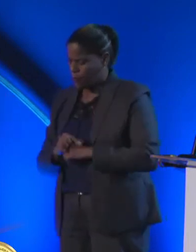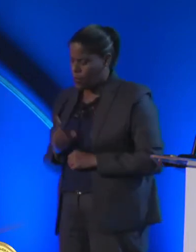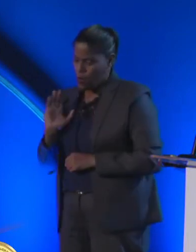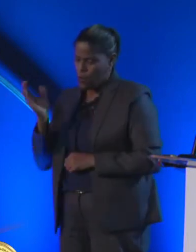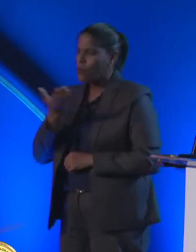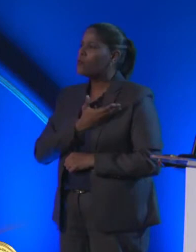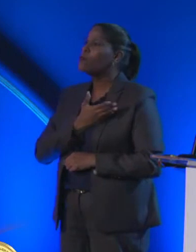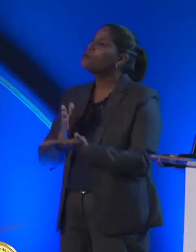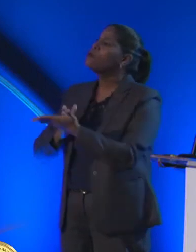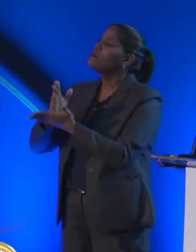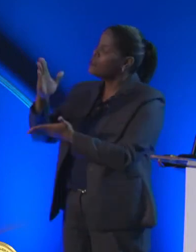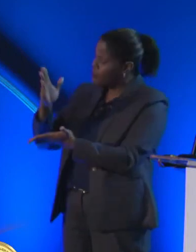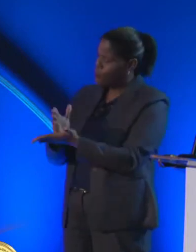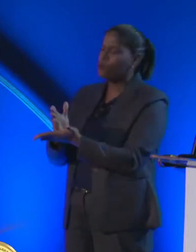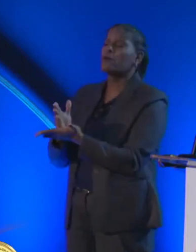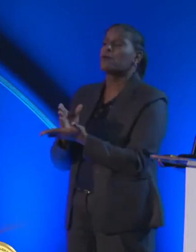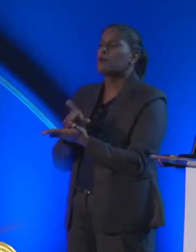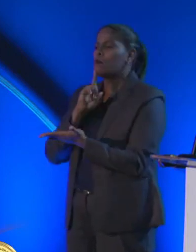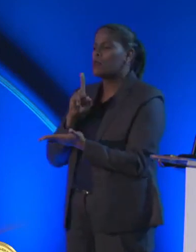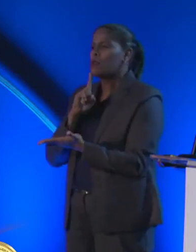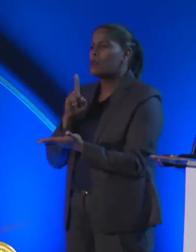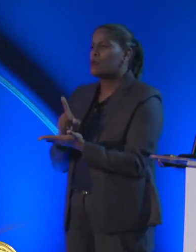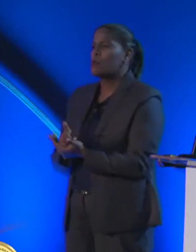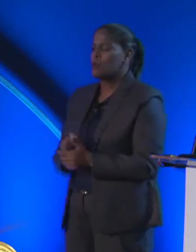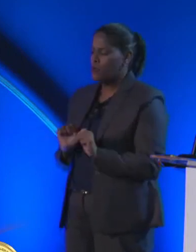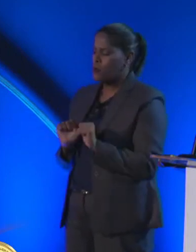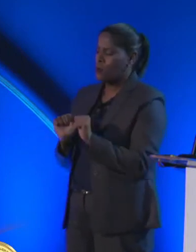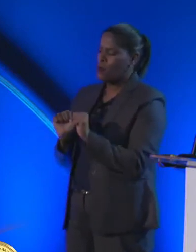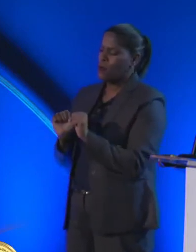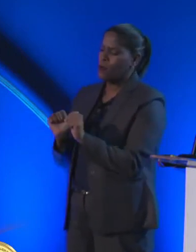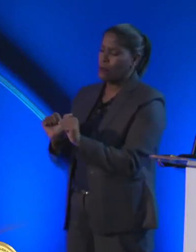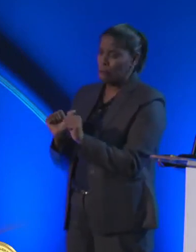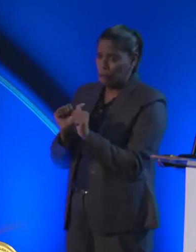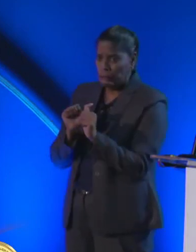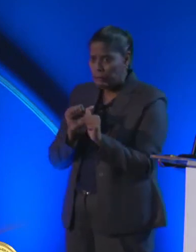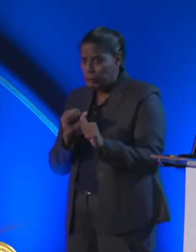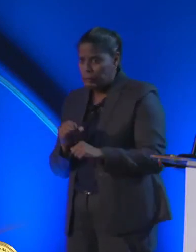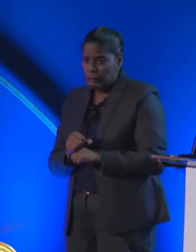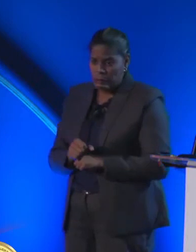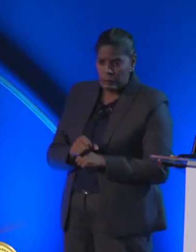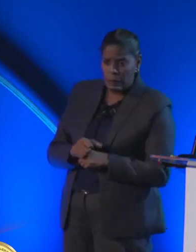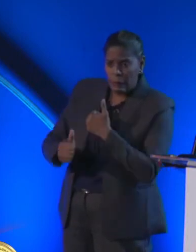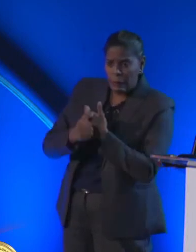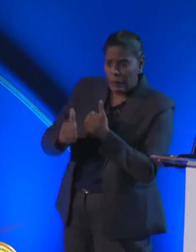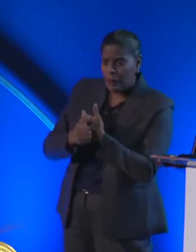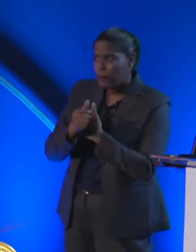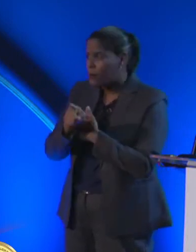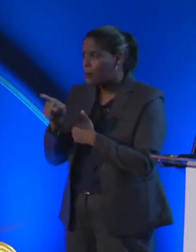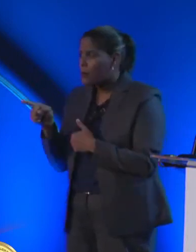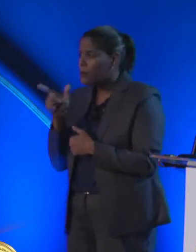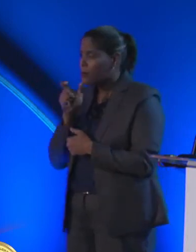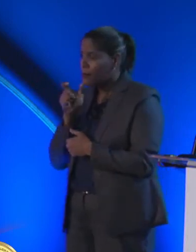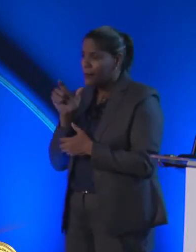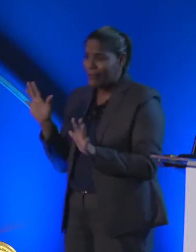nuestros derechos estén en permanente riesgo porque hay quienes